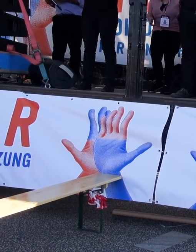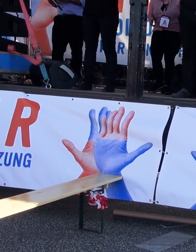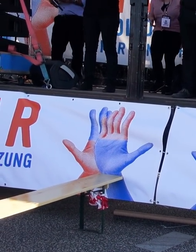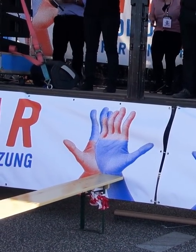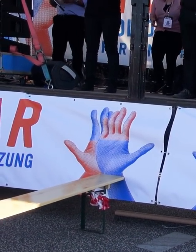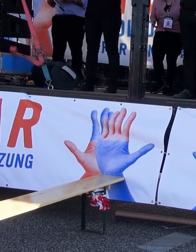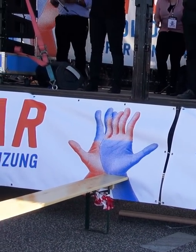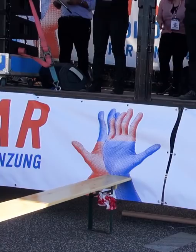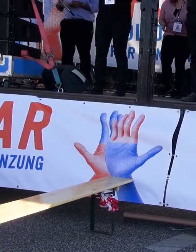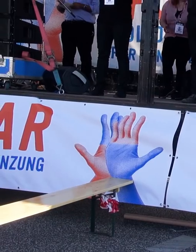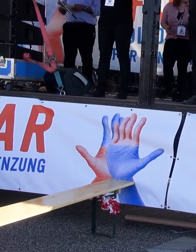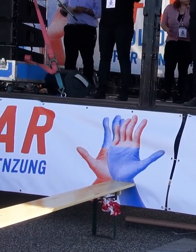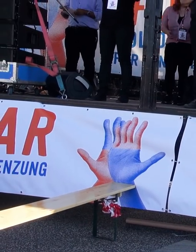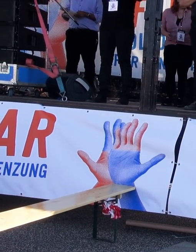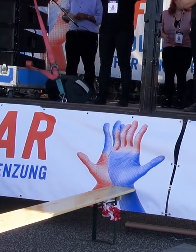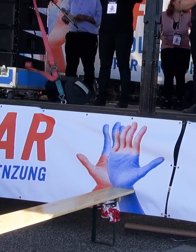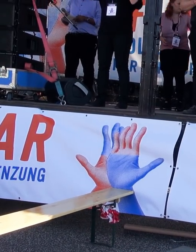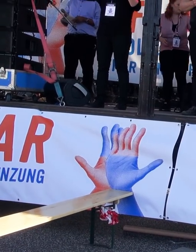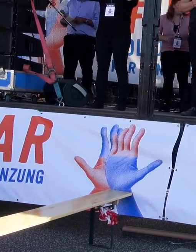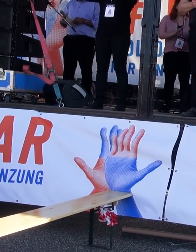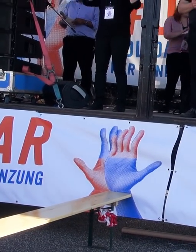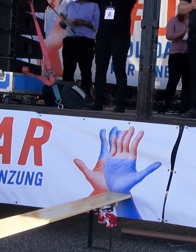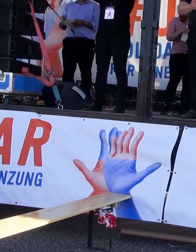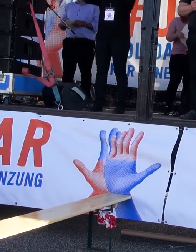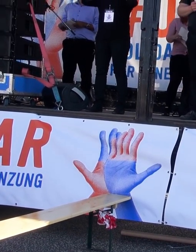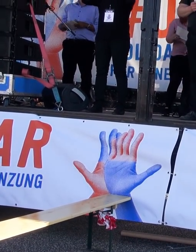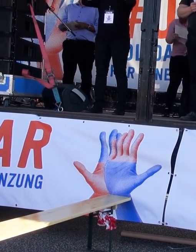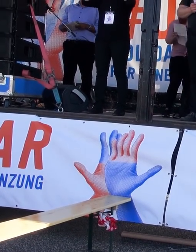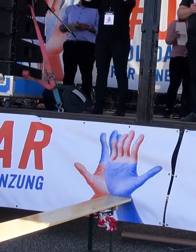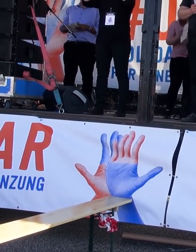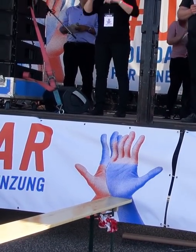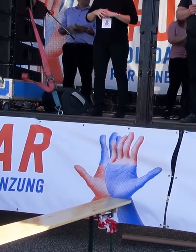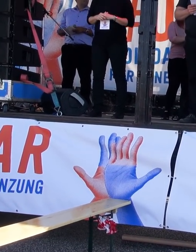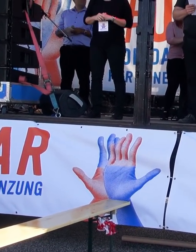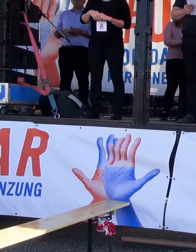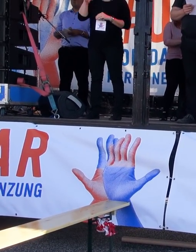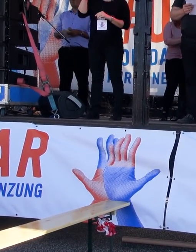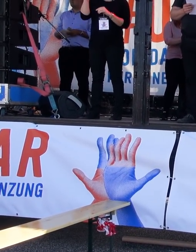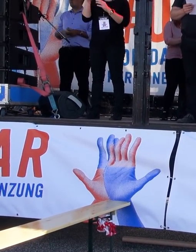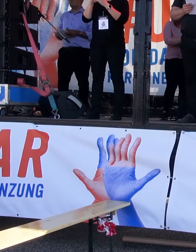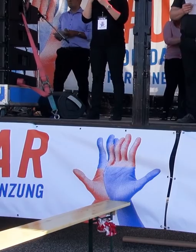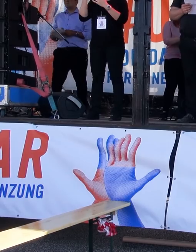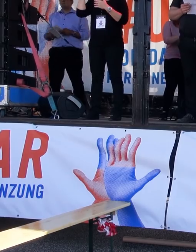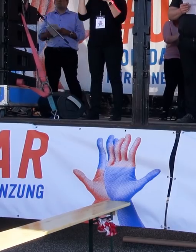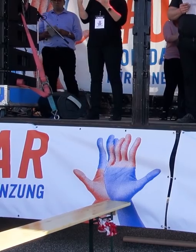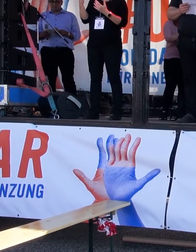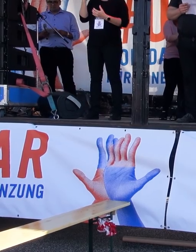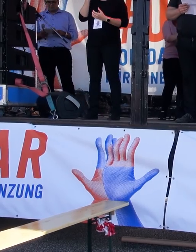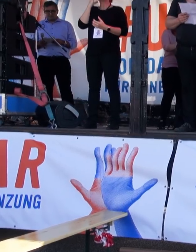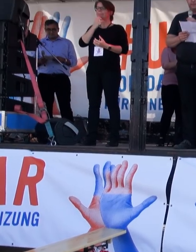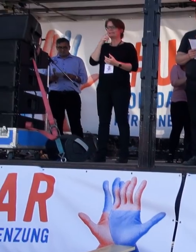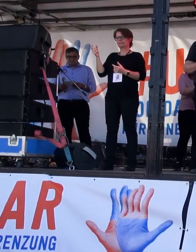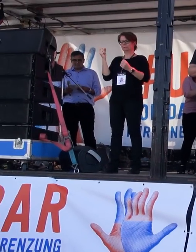Was ihr in den letzten Wochen und Monaten aus Chemnitz und Köln gehört habt, stimmt